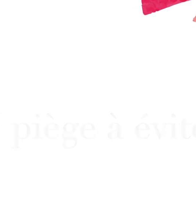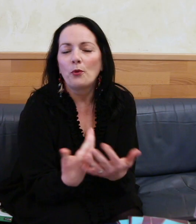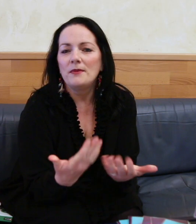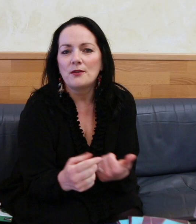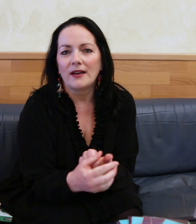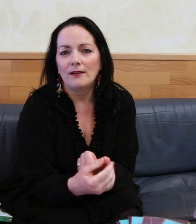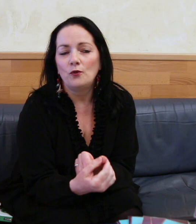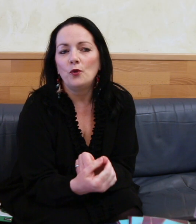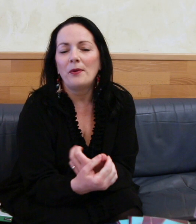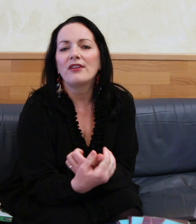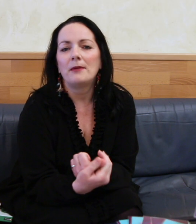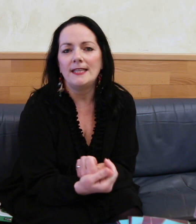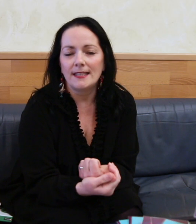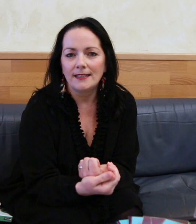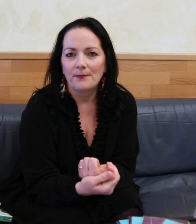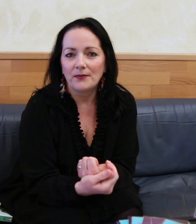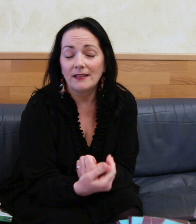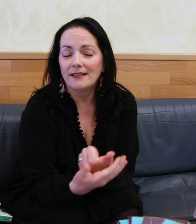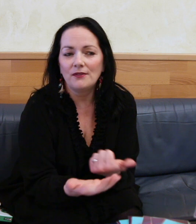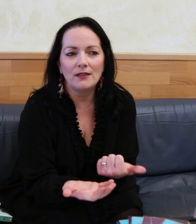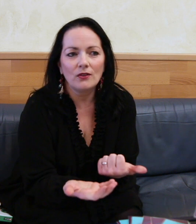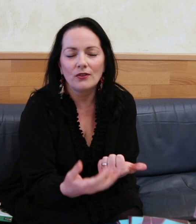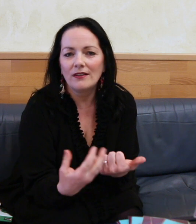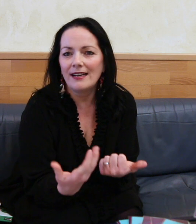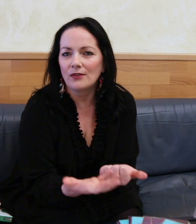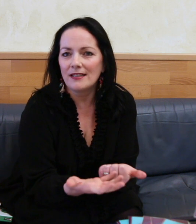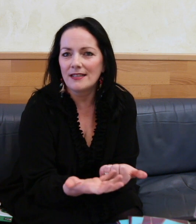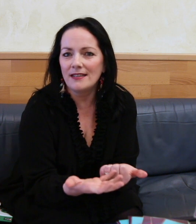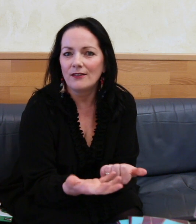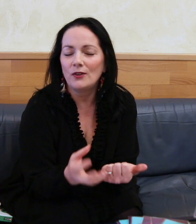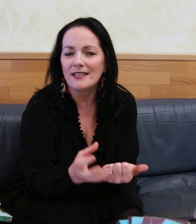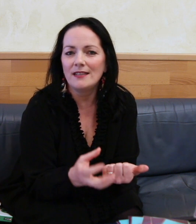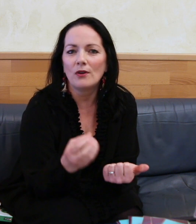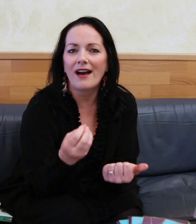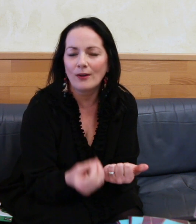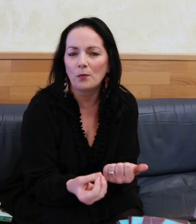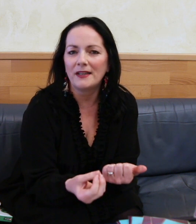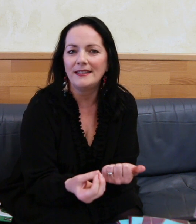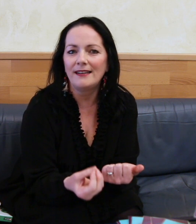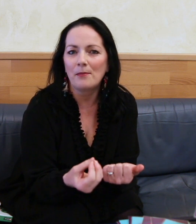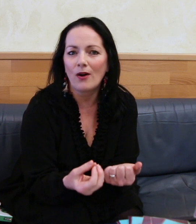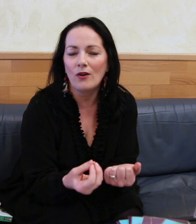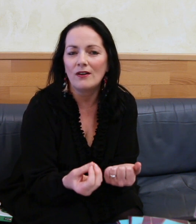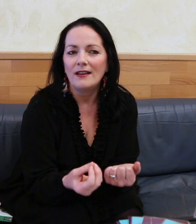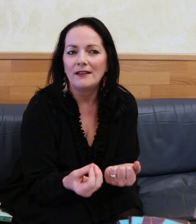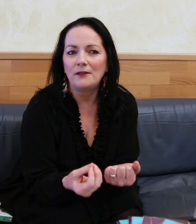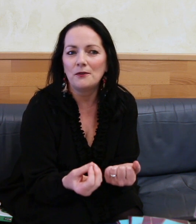Le premier serait de ne pas verbaliser. Il est évident que la langue des signes, les signes doivent accompagner la parole. Je